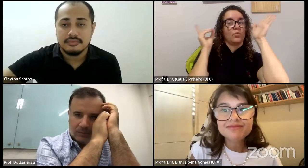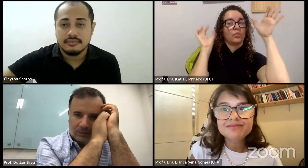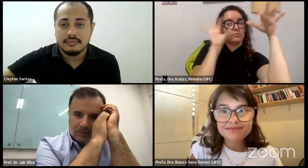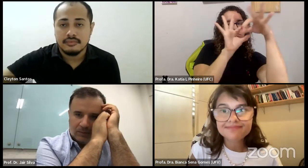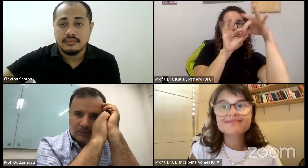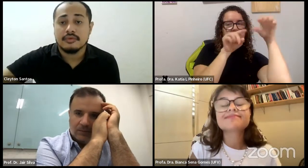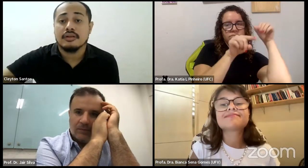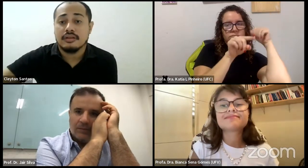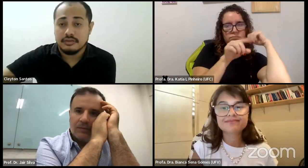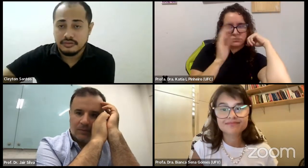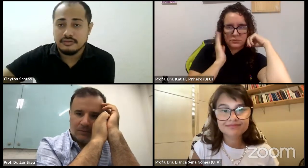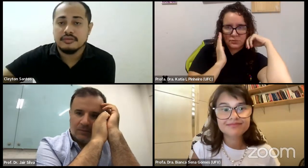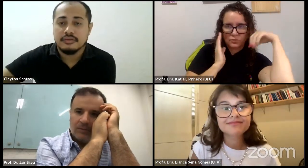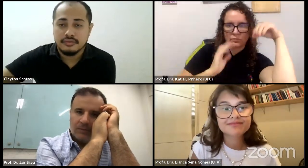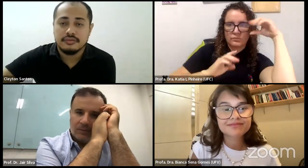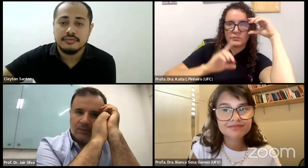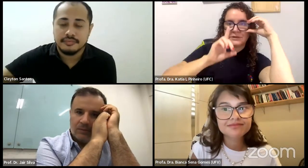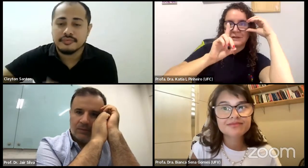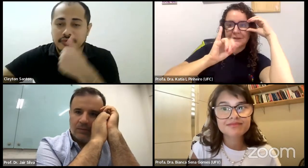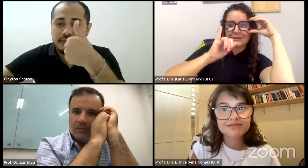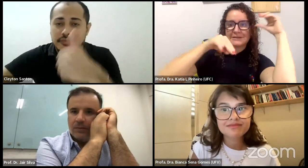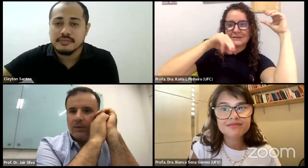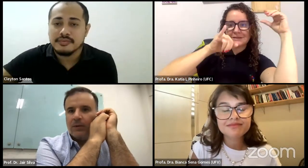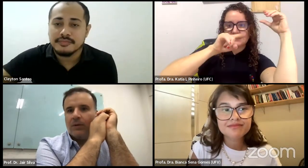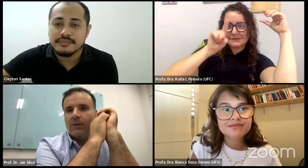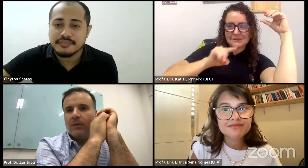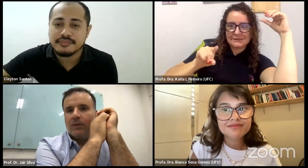Isso. Diniz, na dissertação de mestrado.